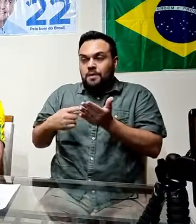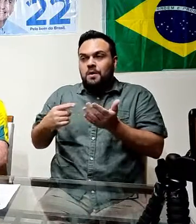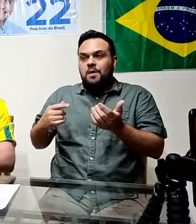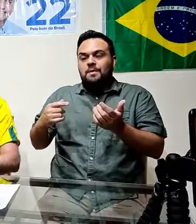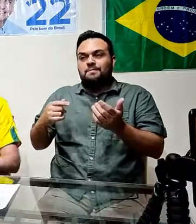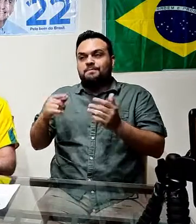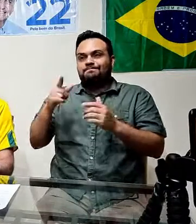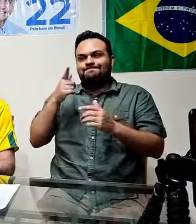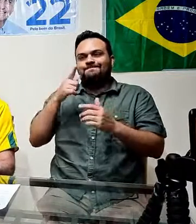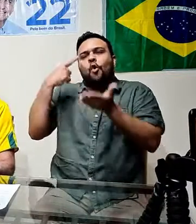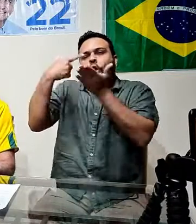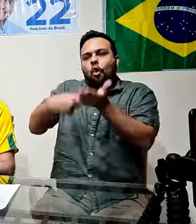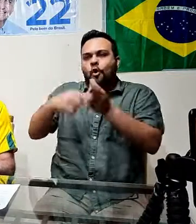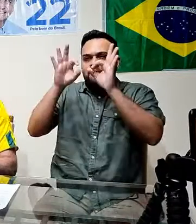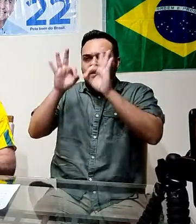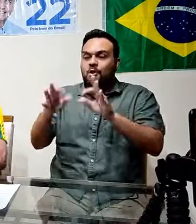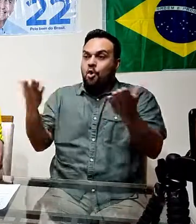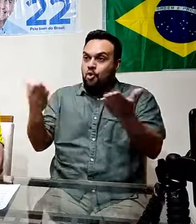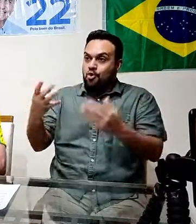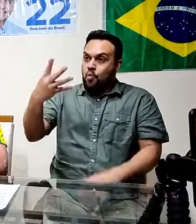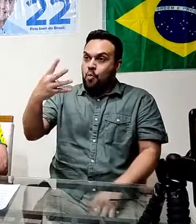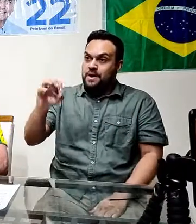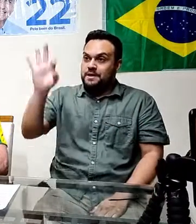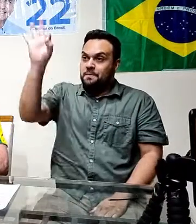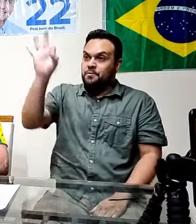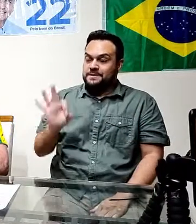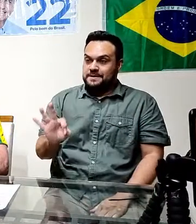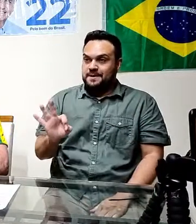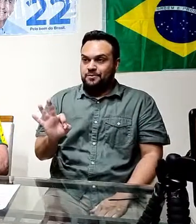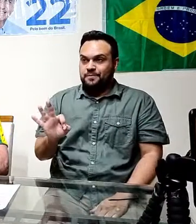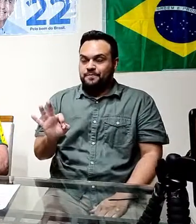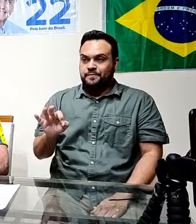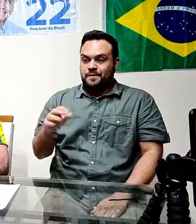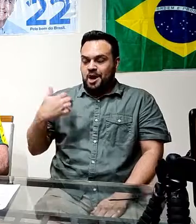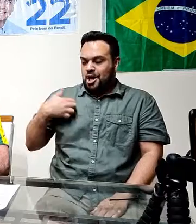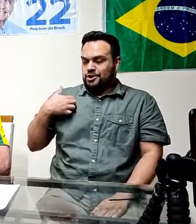confirmar, hoje nós temos 40% dos argentinos na linha da pobreza,